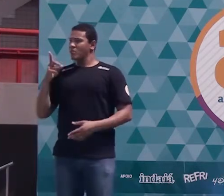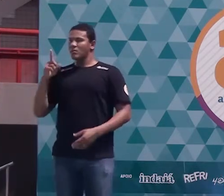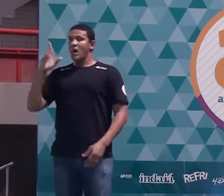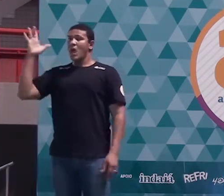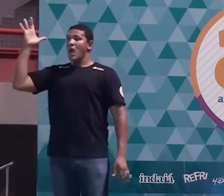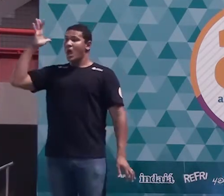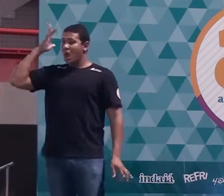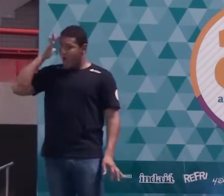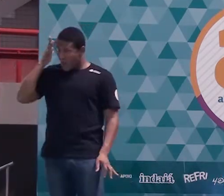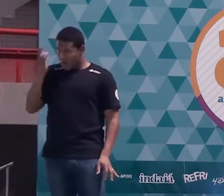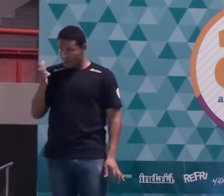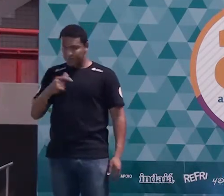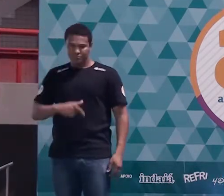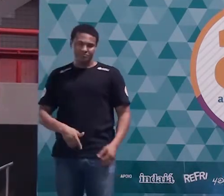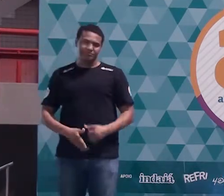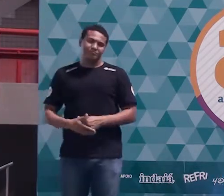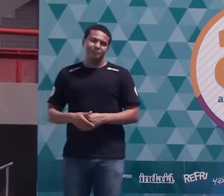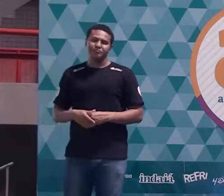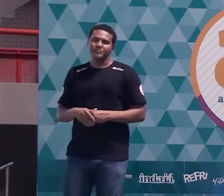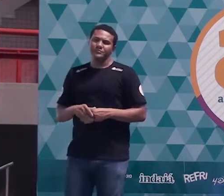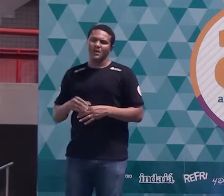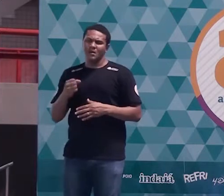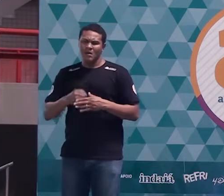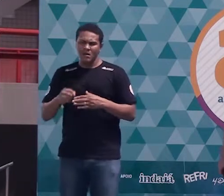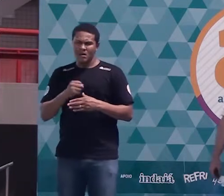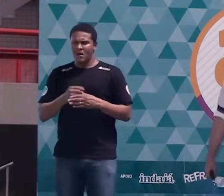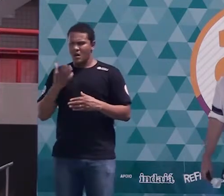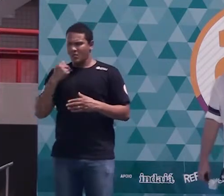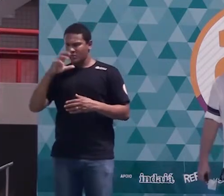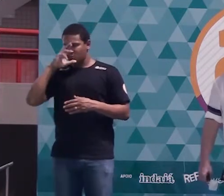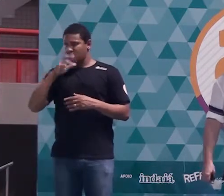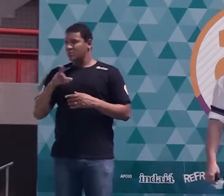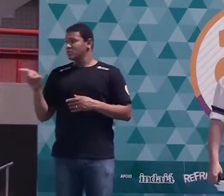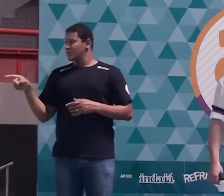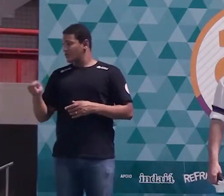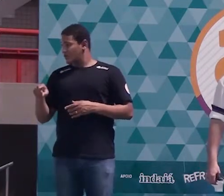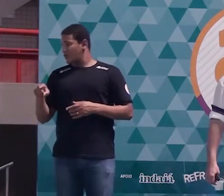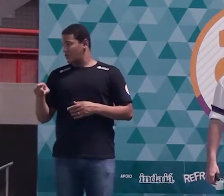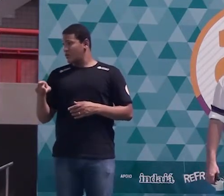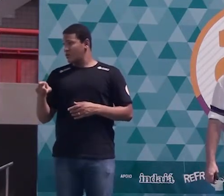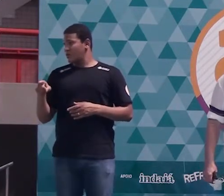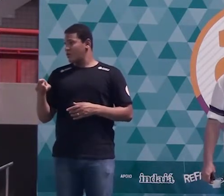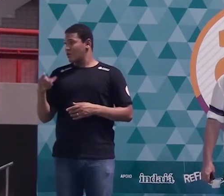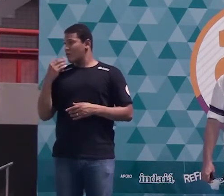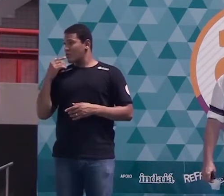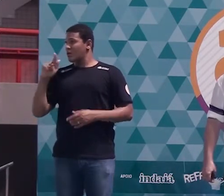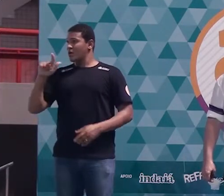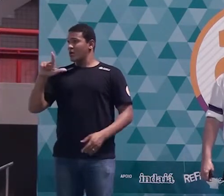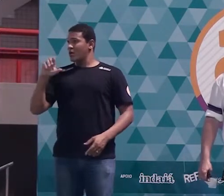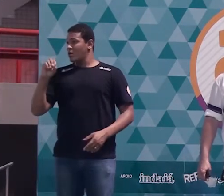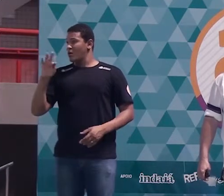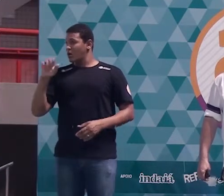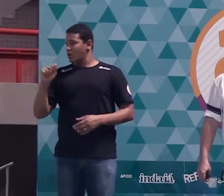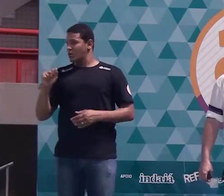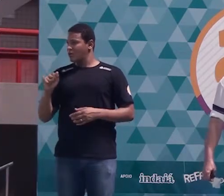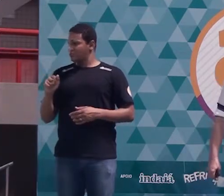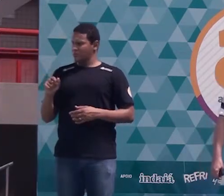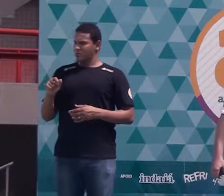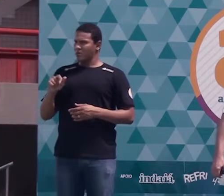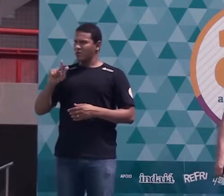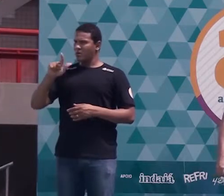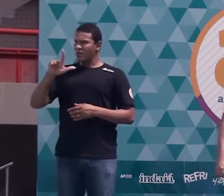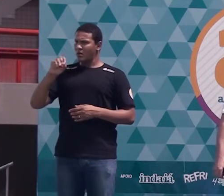seguinte, quando ela preparou o almoço, ela disse: olha, hoje você vai comer glota à milanesa. Ela quis